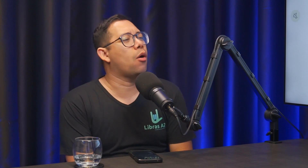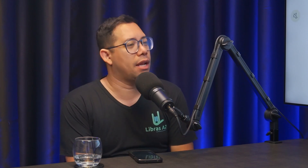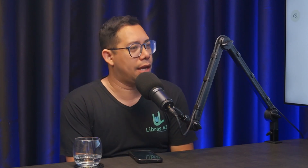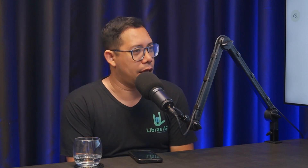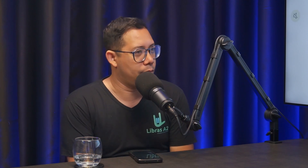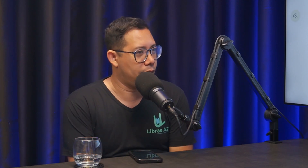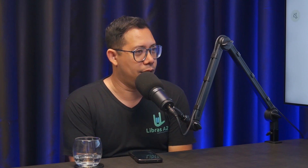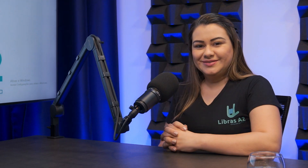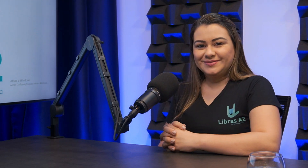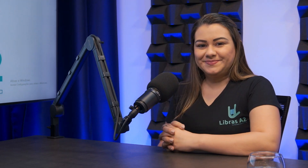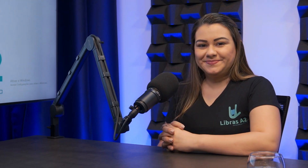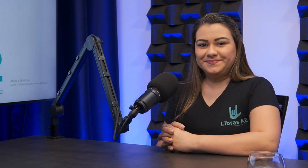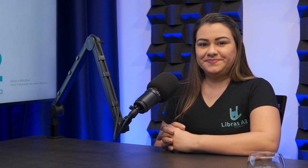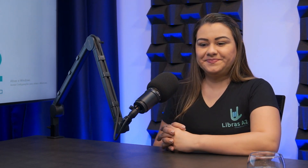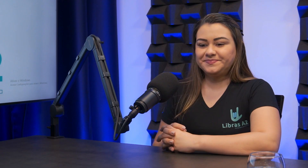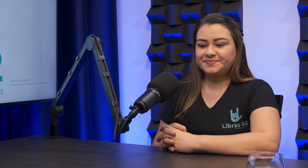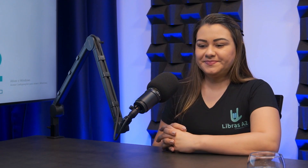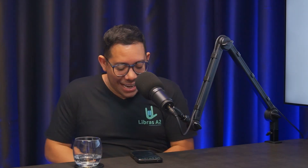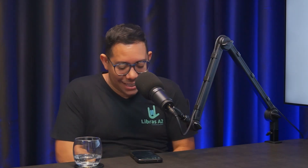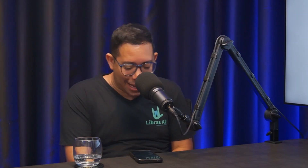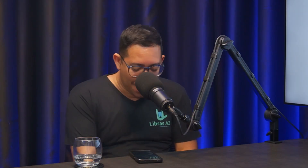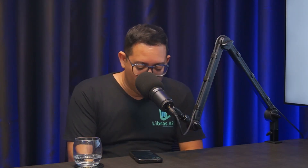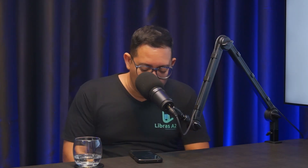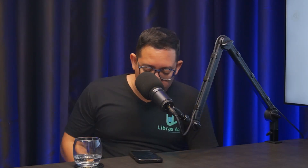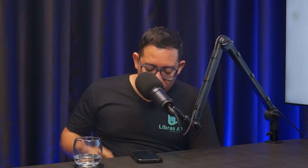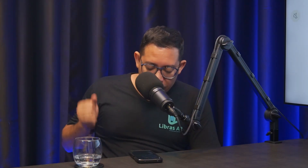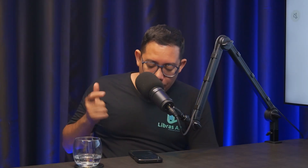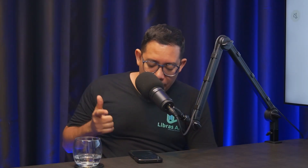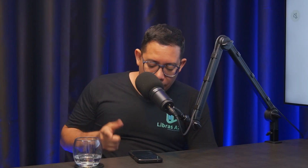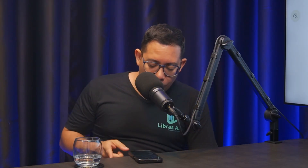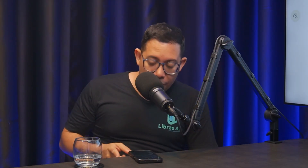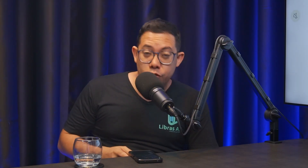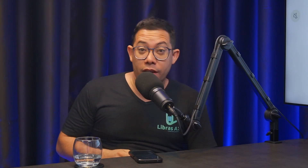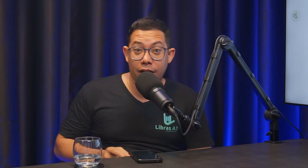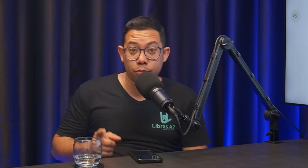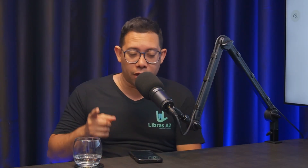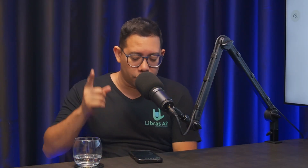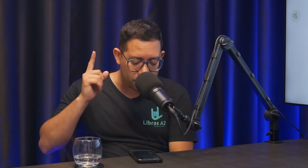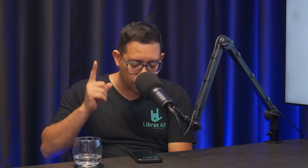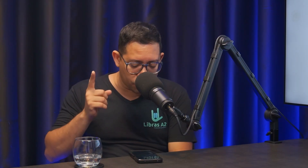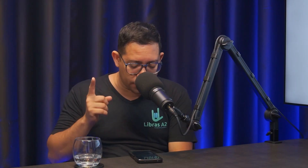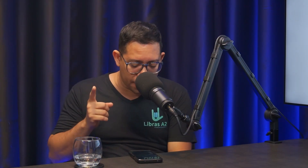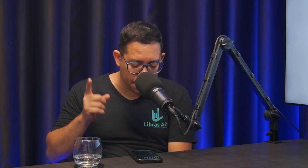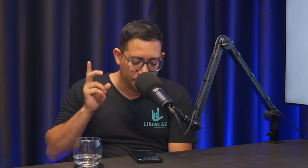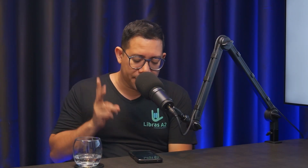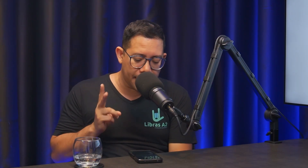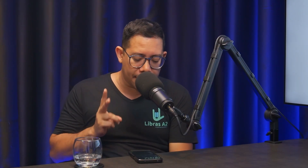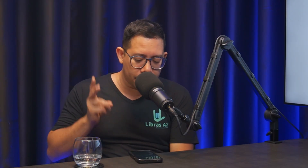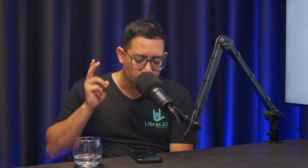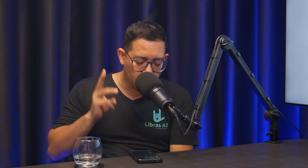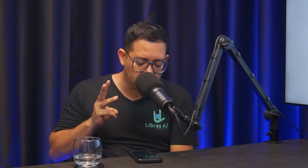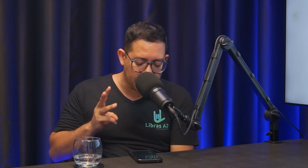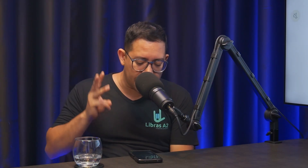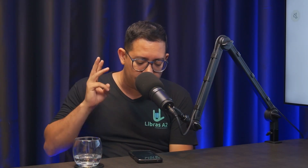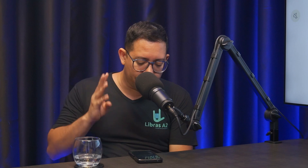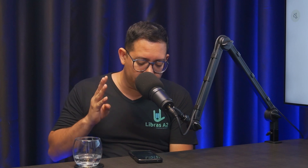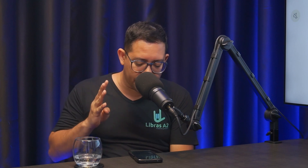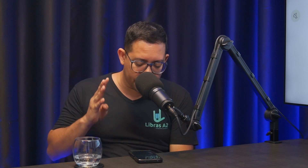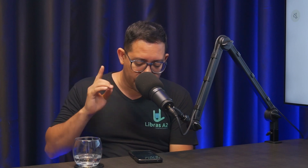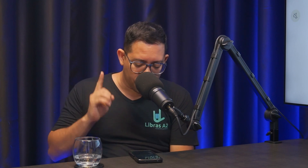né, Kerema? Isso. Beleza. Muito bem. Então, a gente já aprendeu. Olha só, recapitulando. Sinal de ter, querer, gostar, poder,